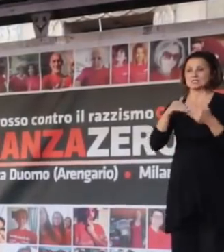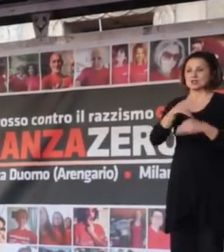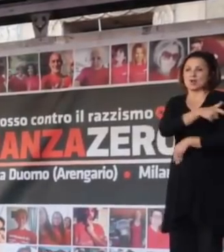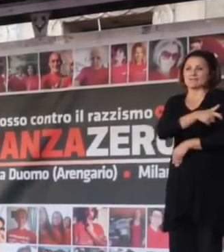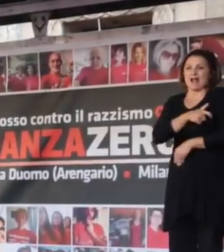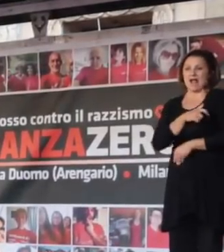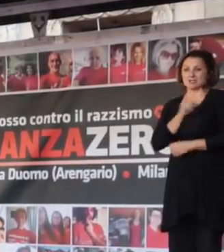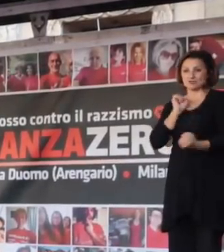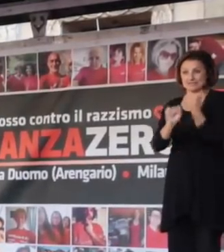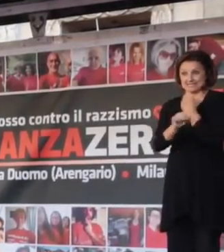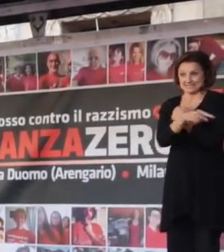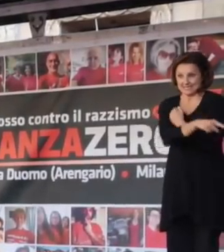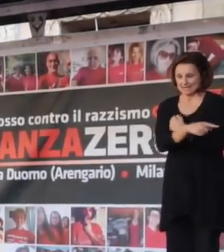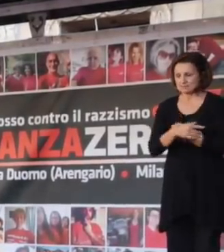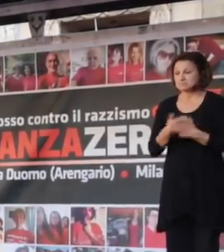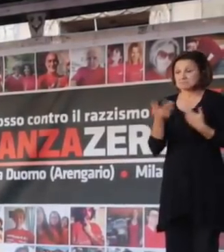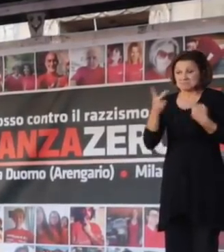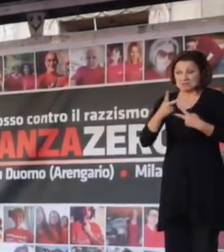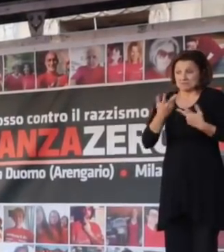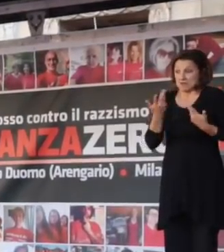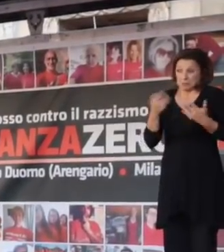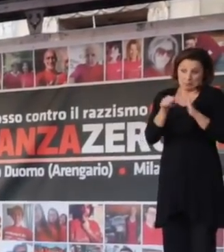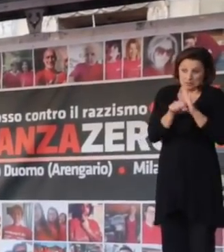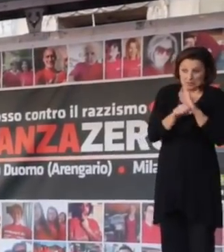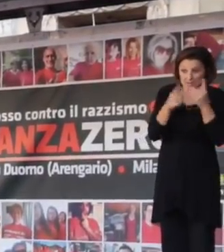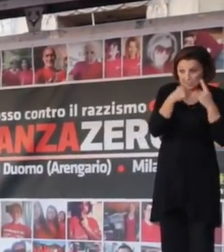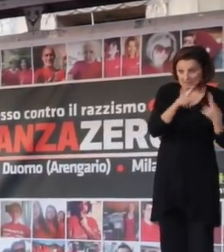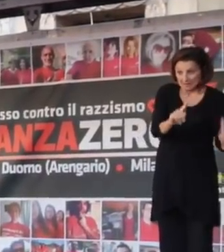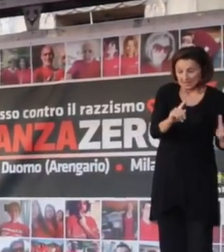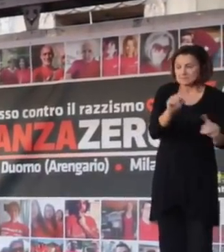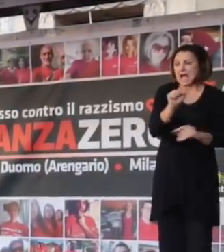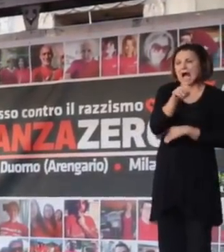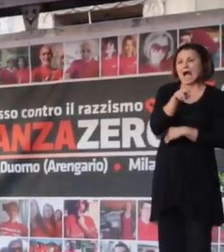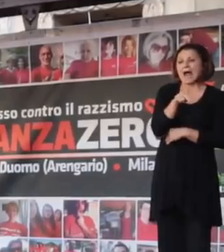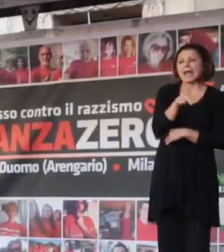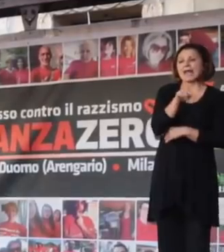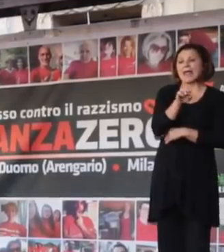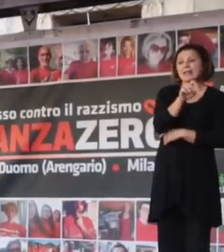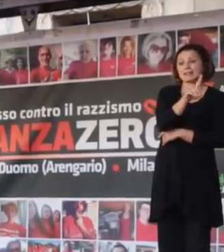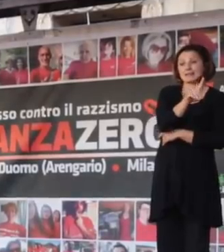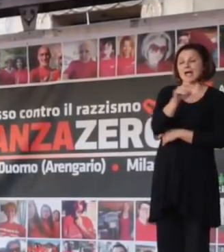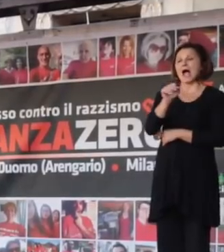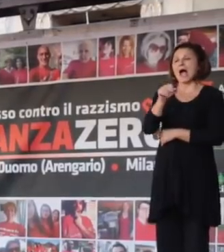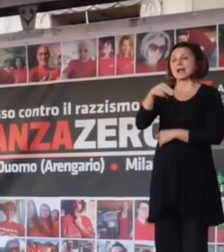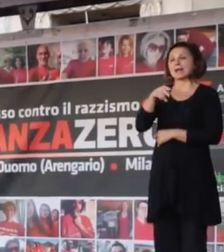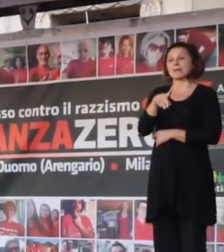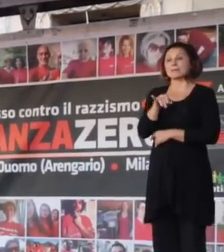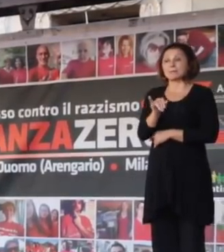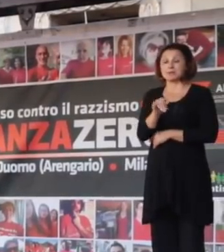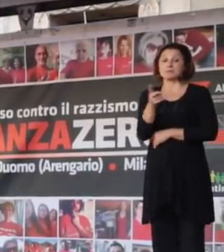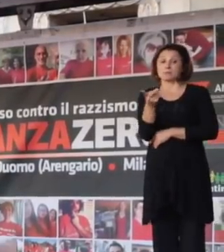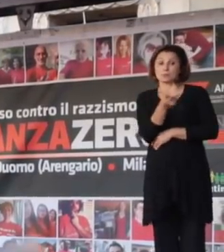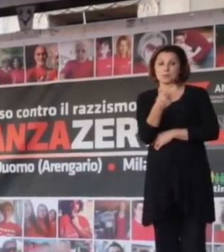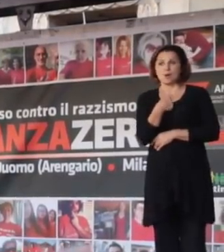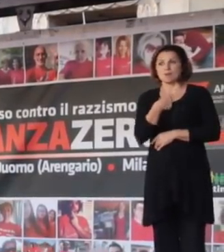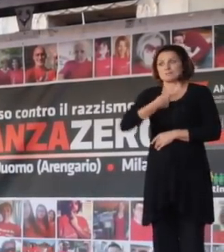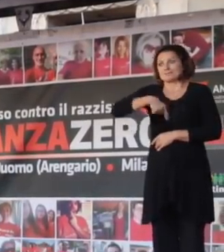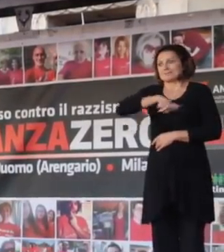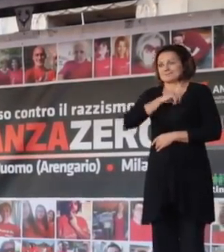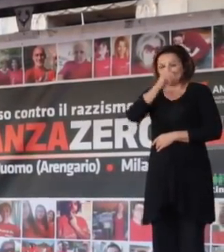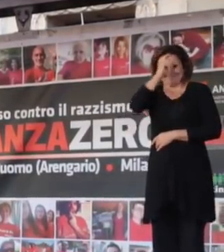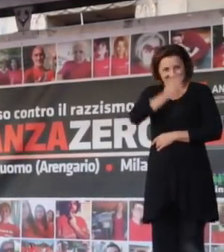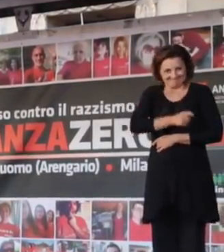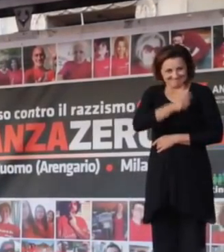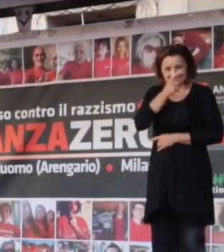diverse, percorsi diversi. Ovviamente ANED e AMPI sono due istituzioni alle quali ci inchiniamo, e poi ci siamo